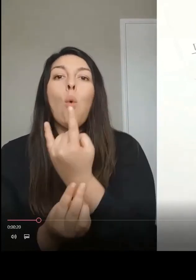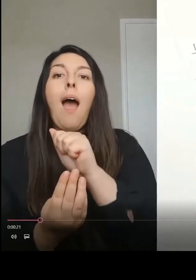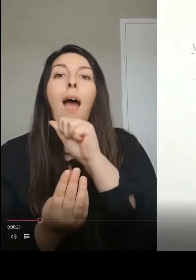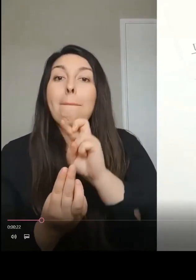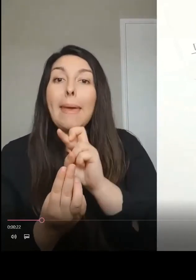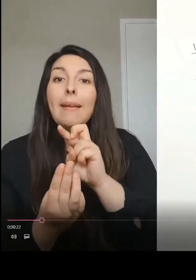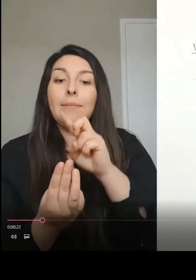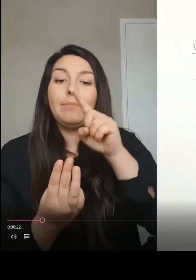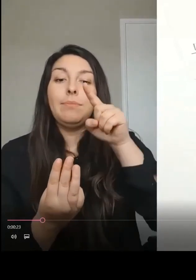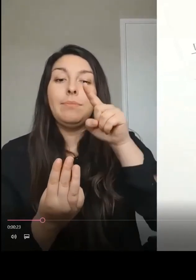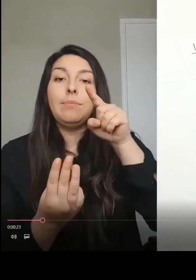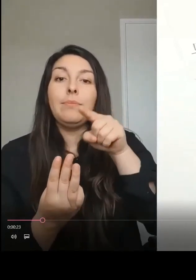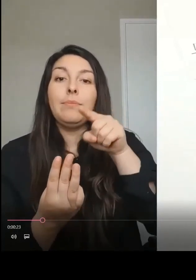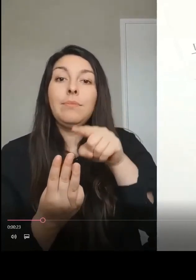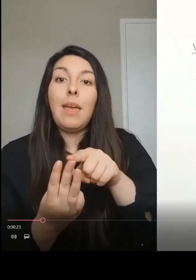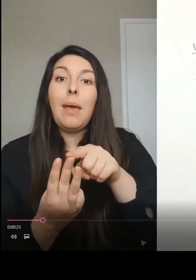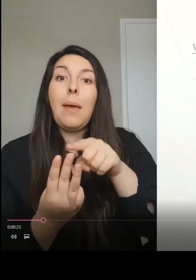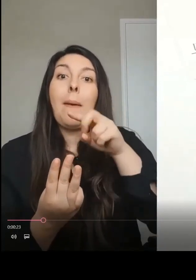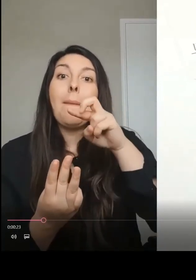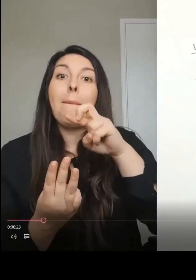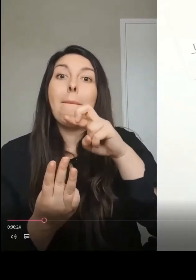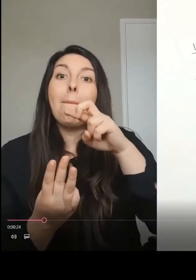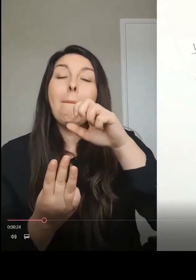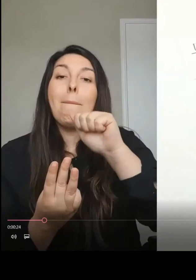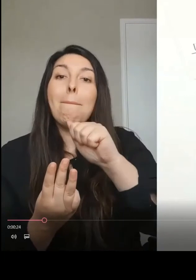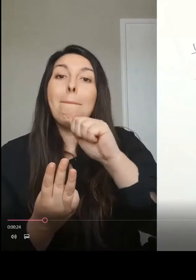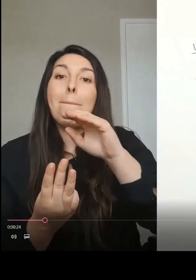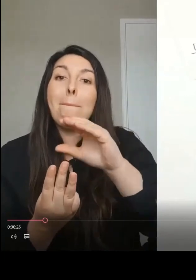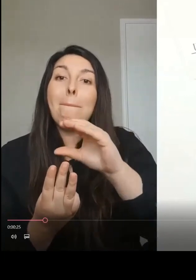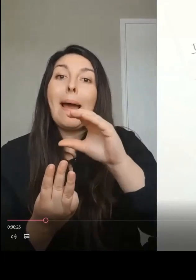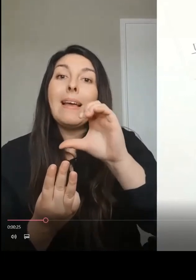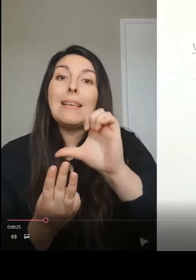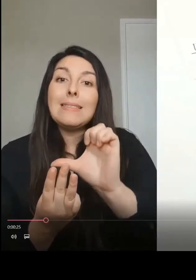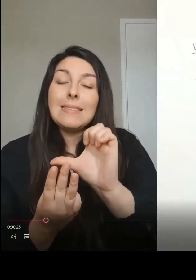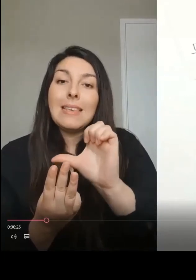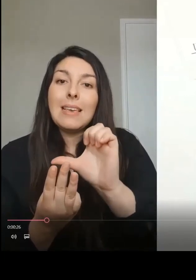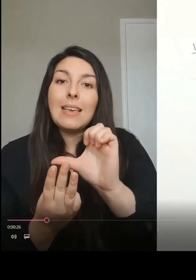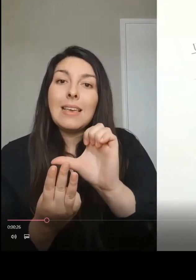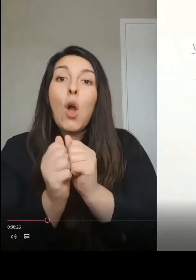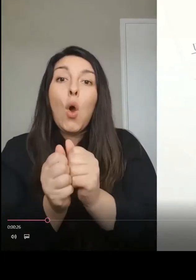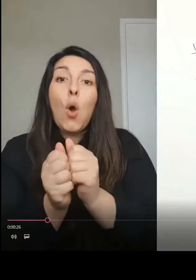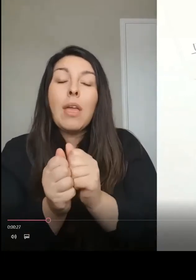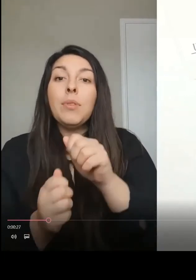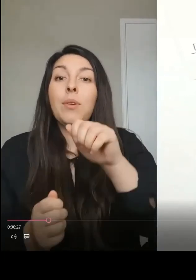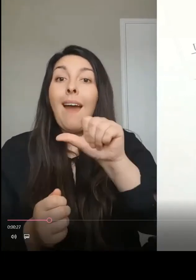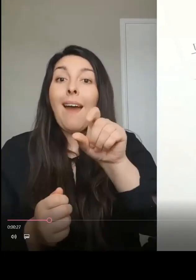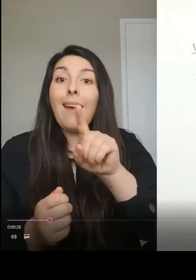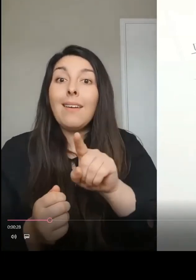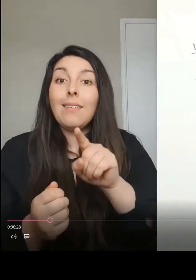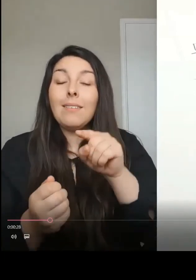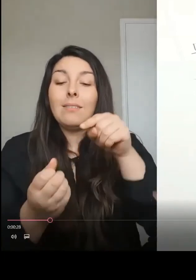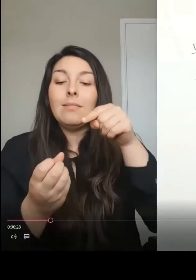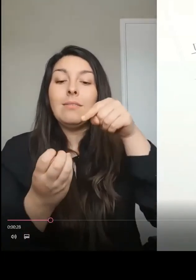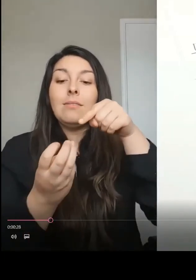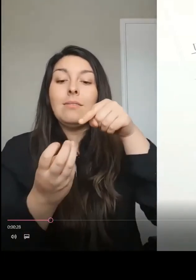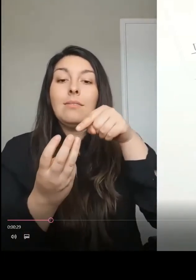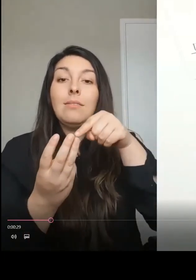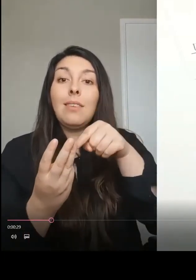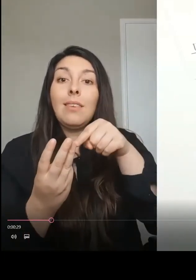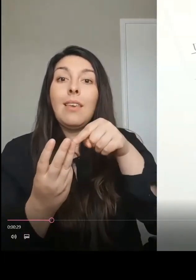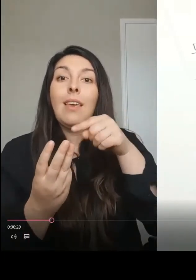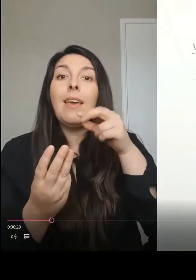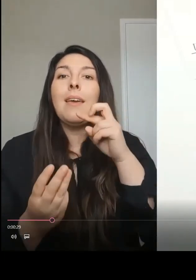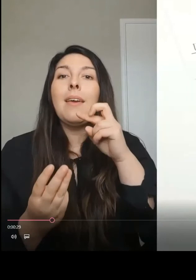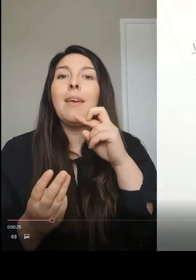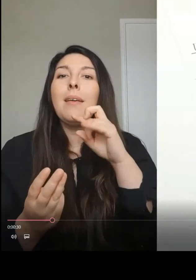programa PASE con su unidad de acompañamiento en educación superior, AES, y programa de inclusión en educación